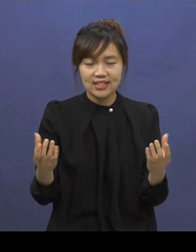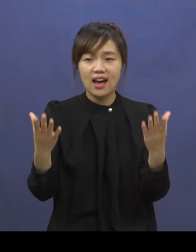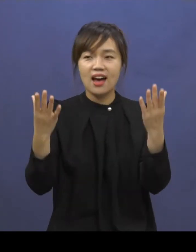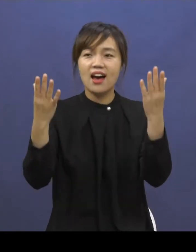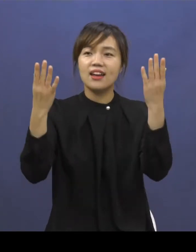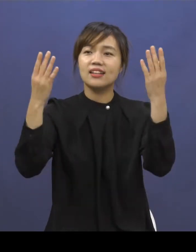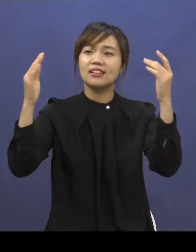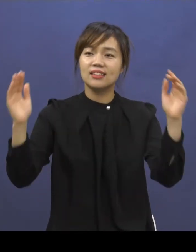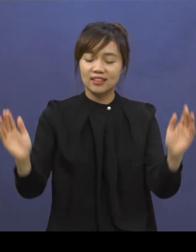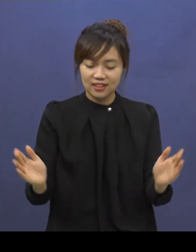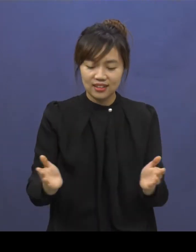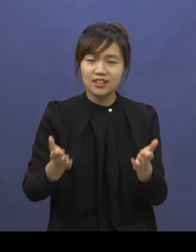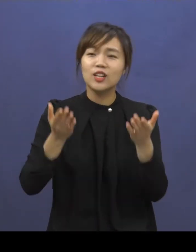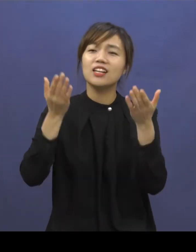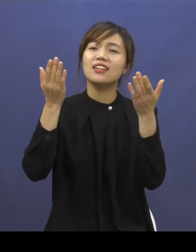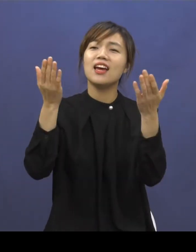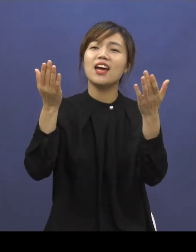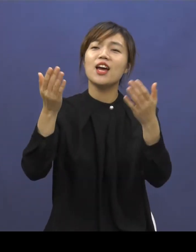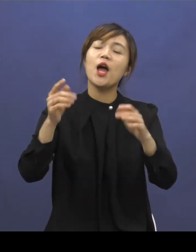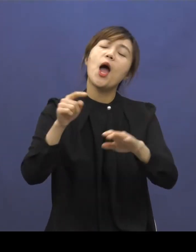제사를 드리네